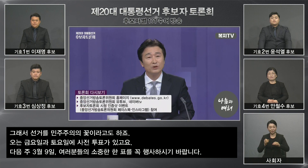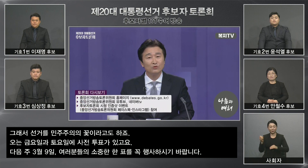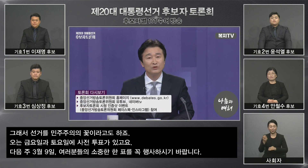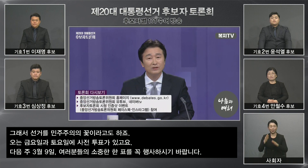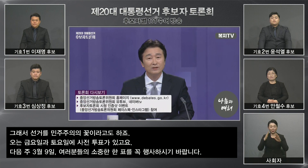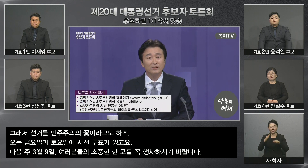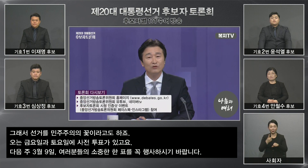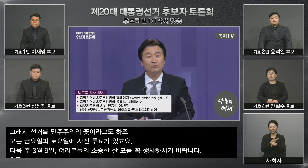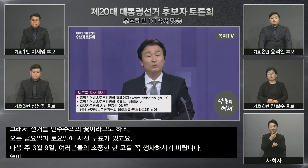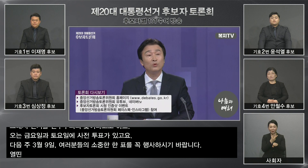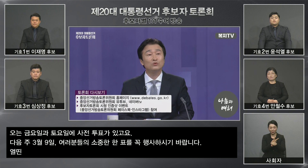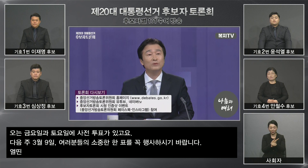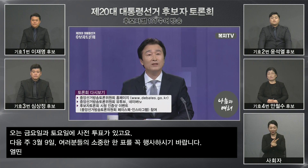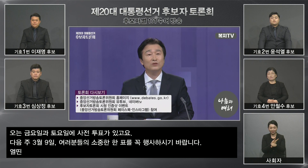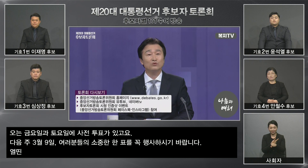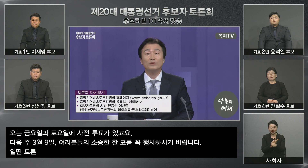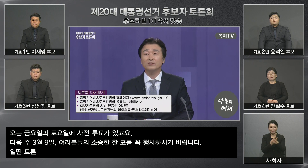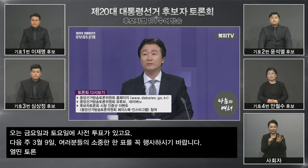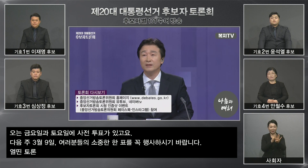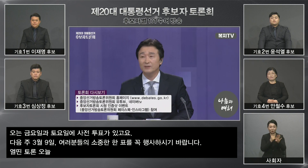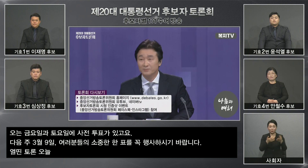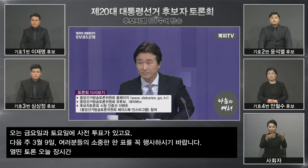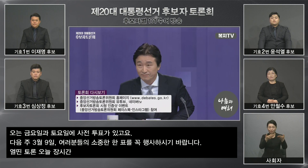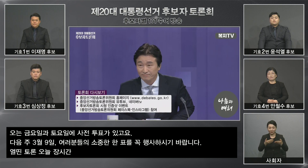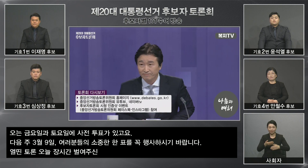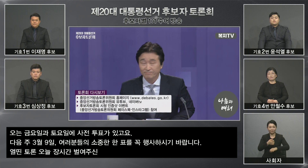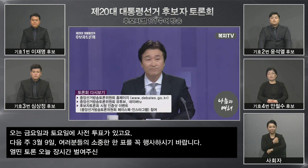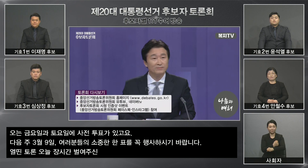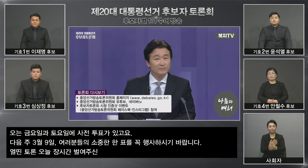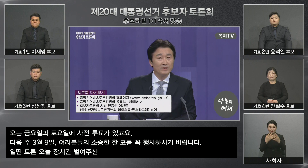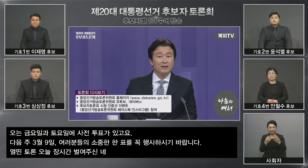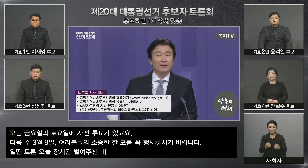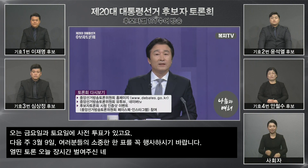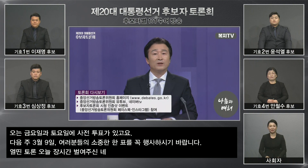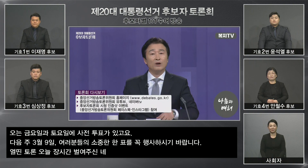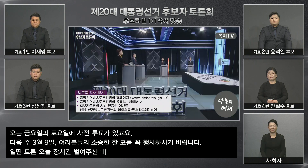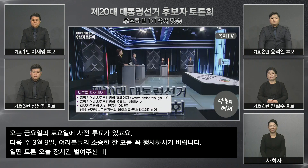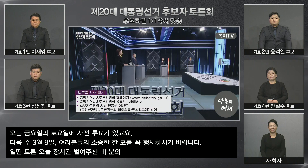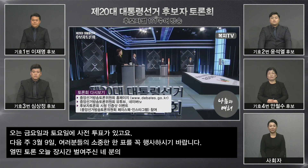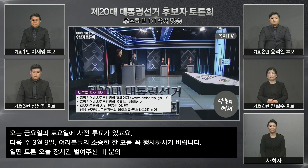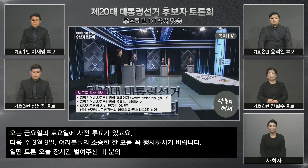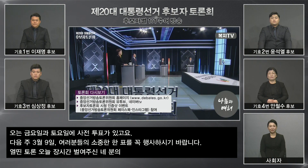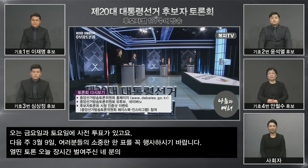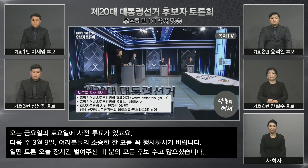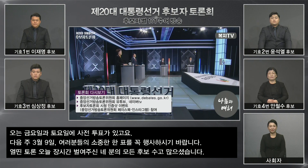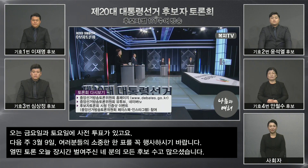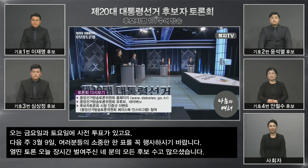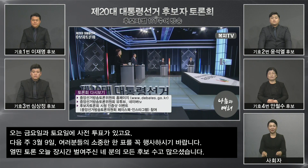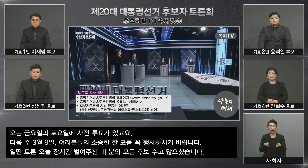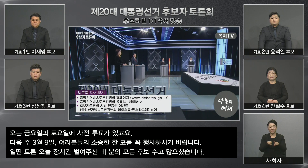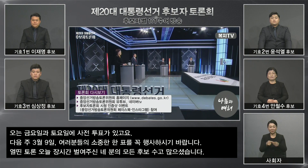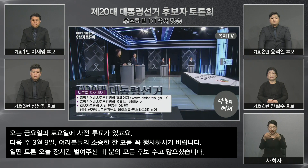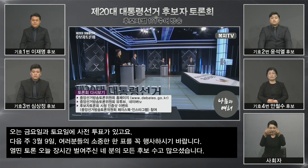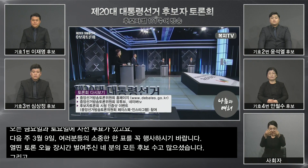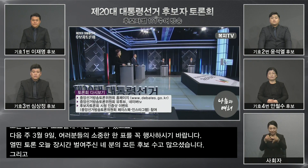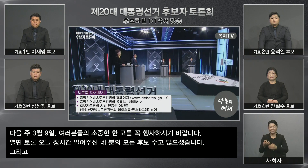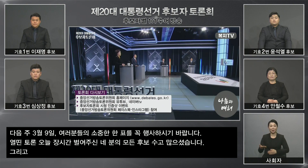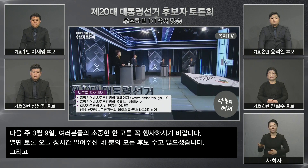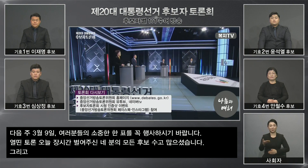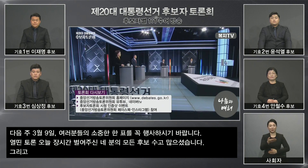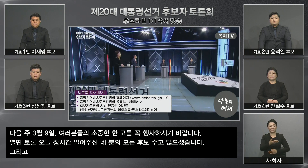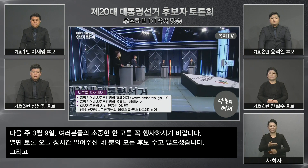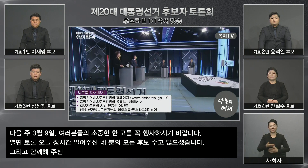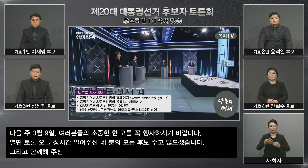장시간 벌여주신 네 후보 모두 많이 수고 많으셨습니다. 네, 그리고 함께 해주신 시청자 여러분들께도 저희가